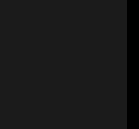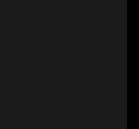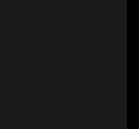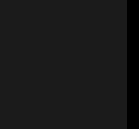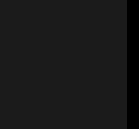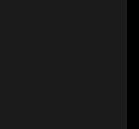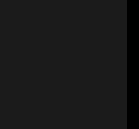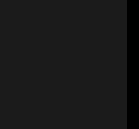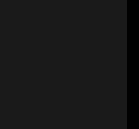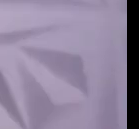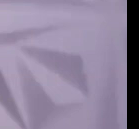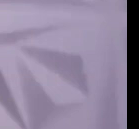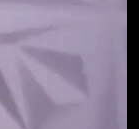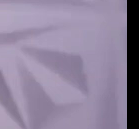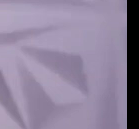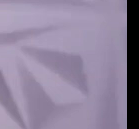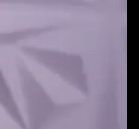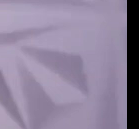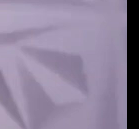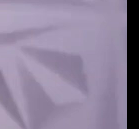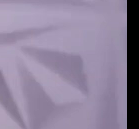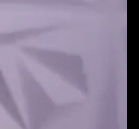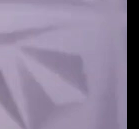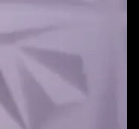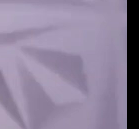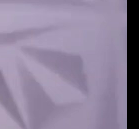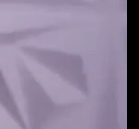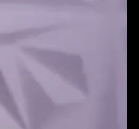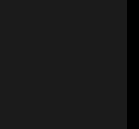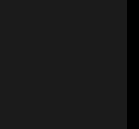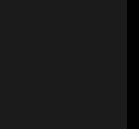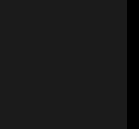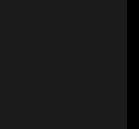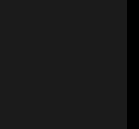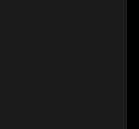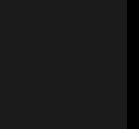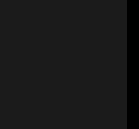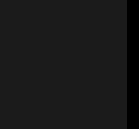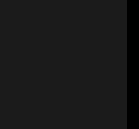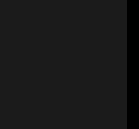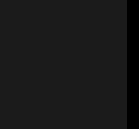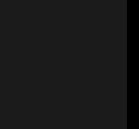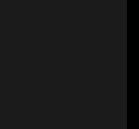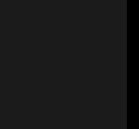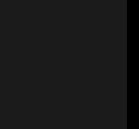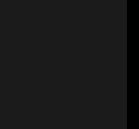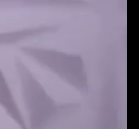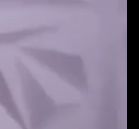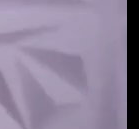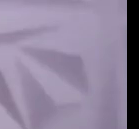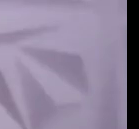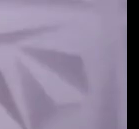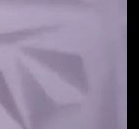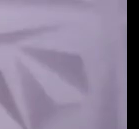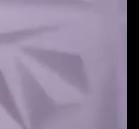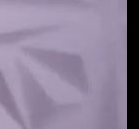echándole muchísimas ganas. Quiero abrir los micrófonos justamente para que me compartan cómo les fue, si les